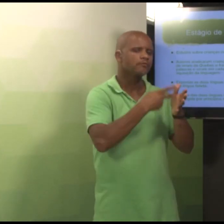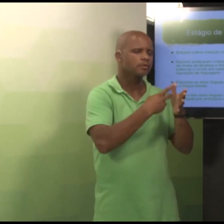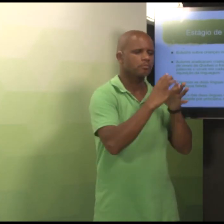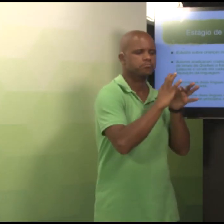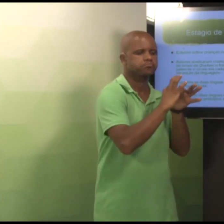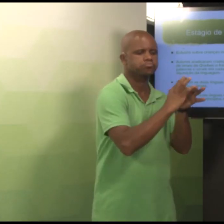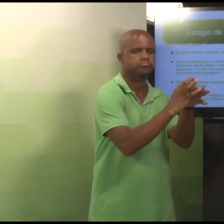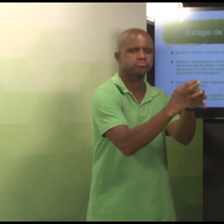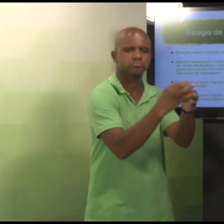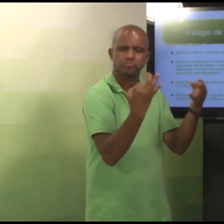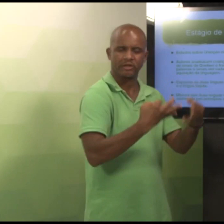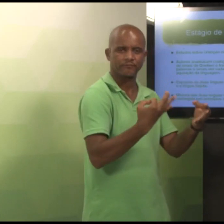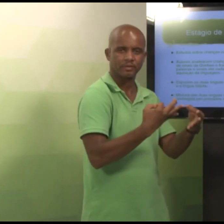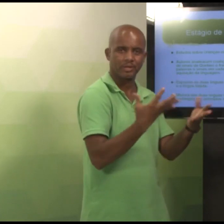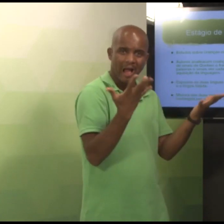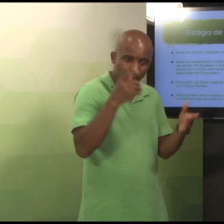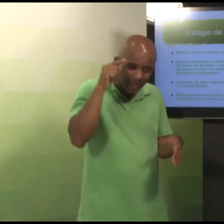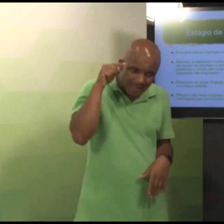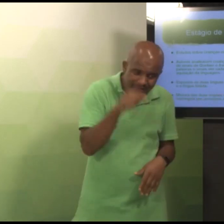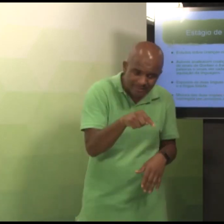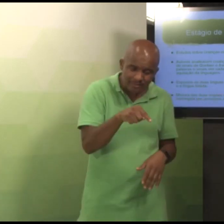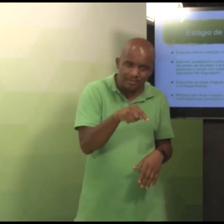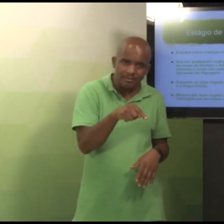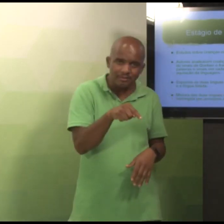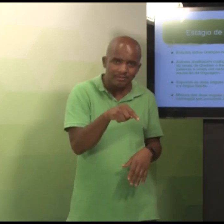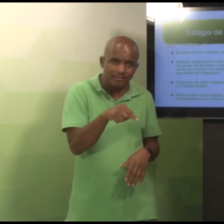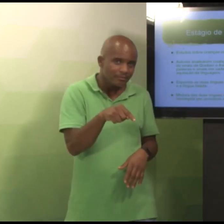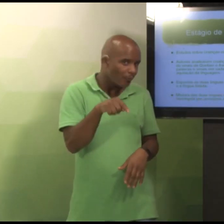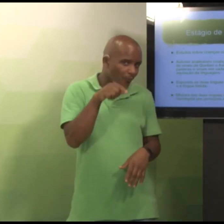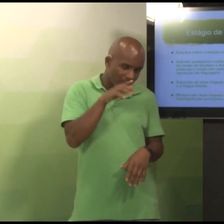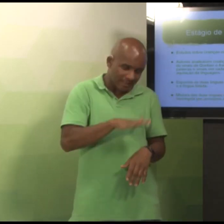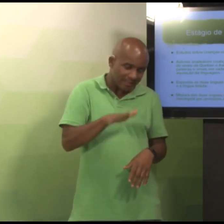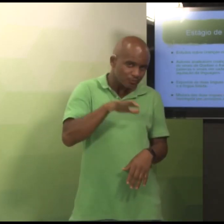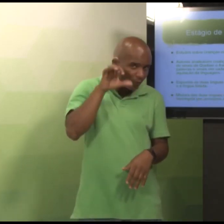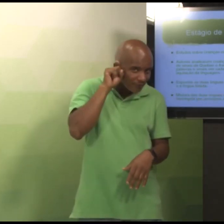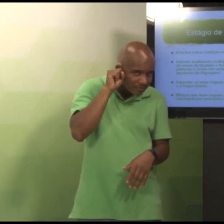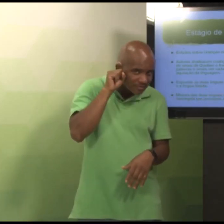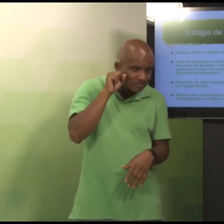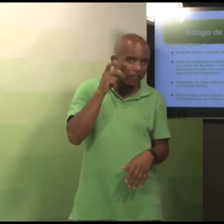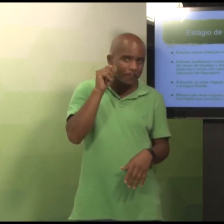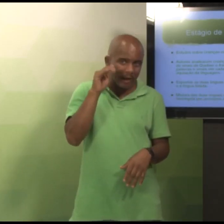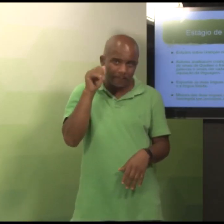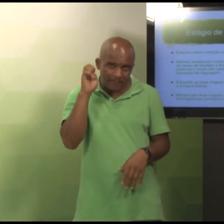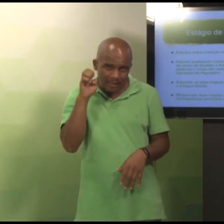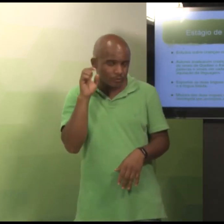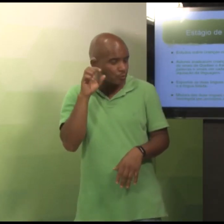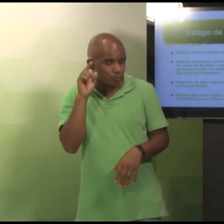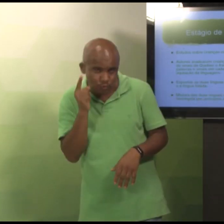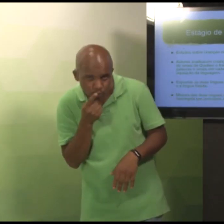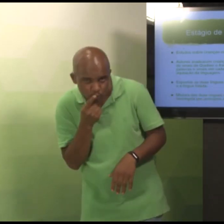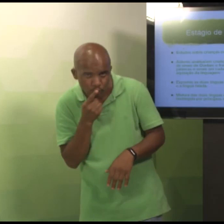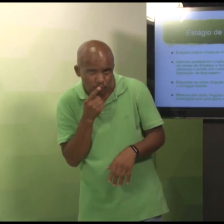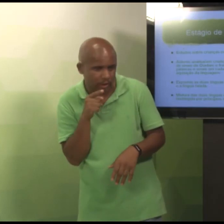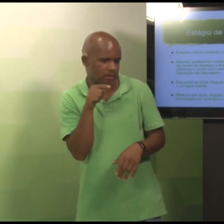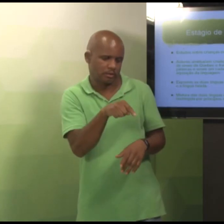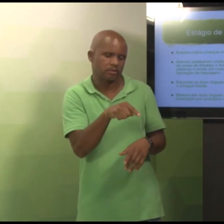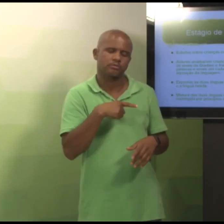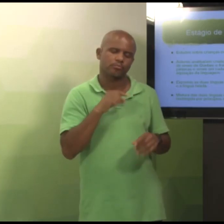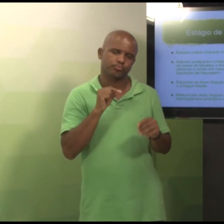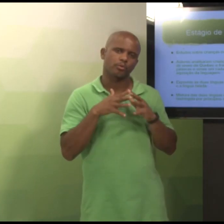contexto. A criança surda, ela vai entender também pelo contexto. Agora, essa criança